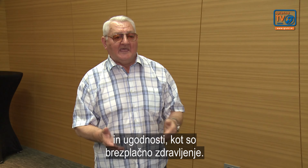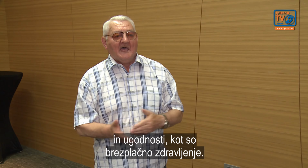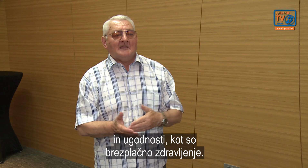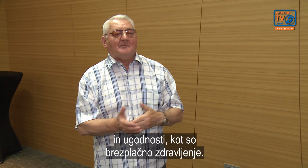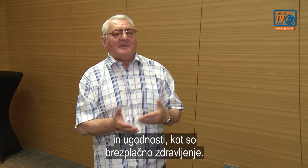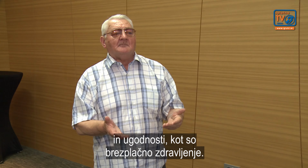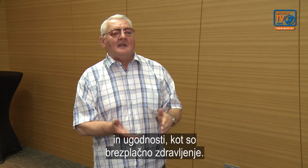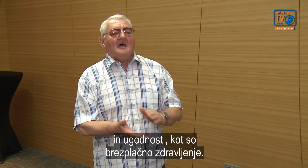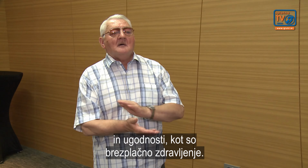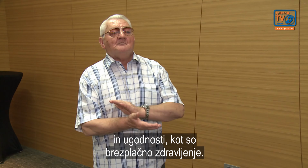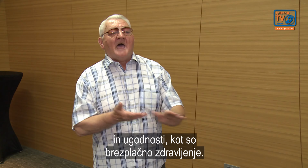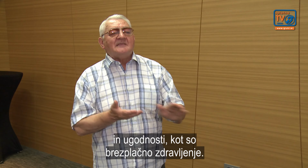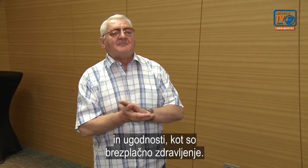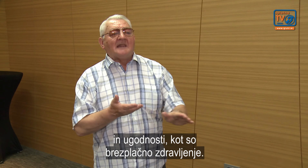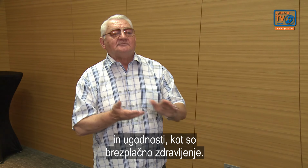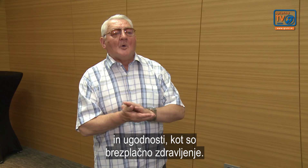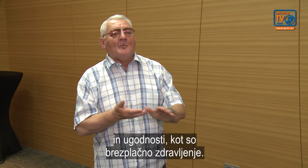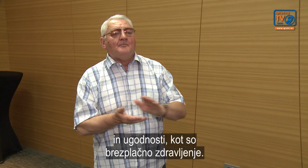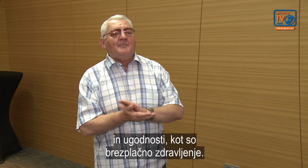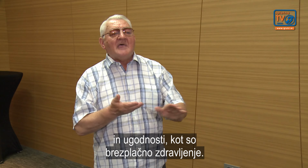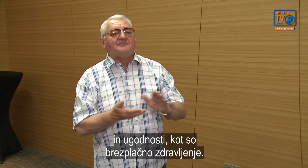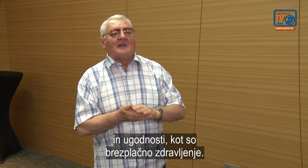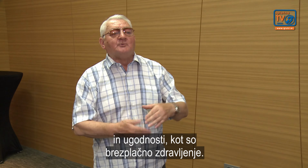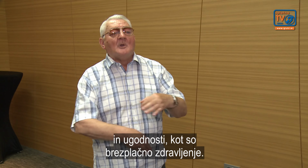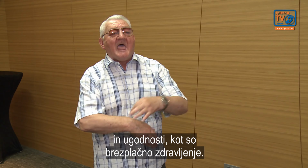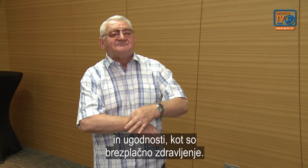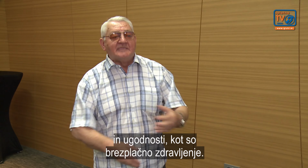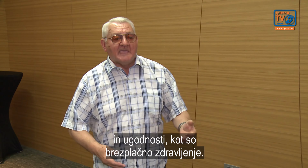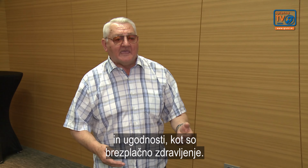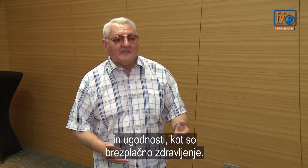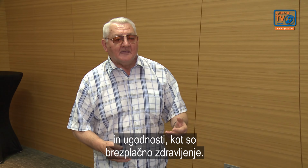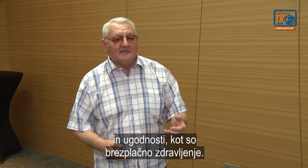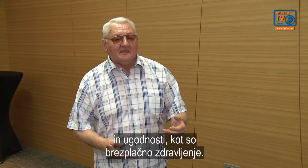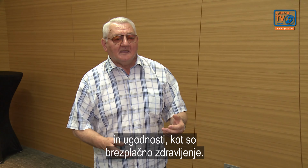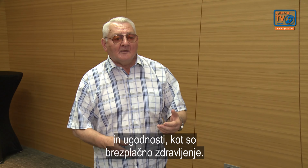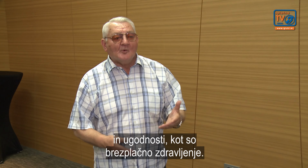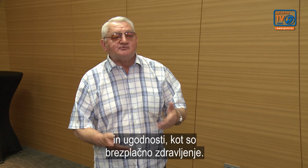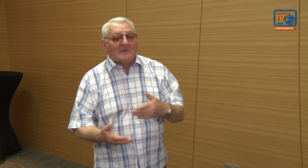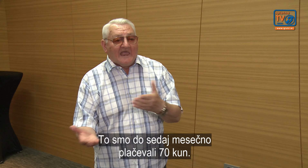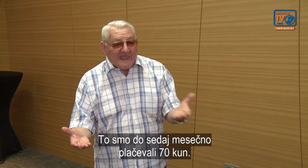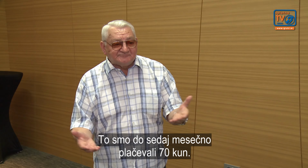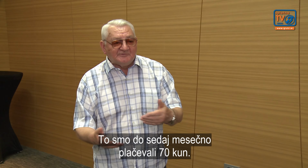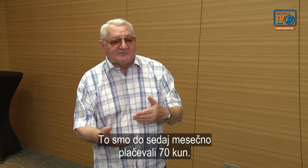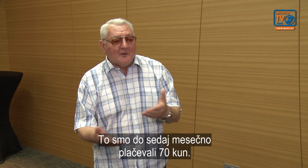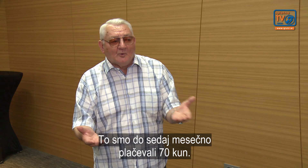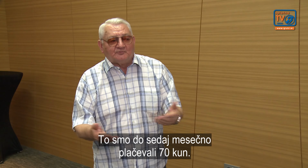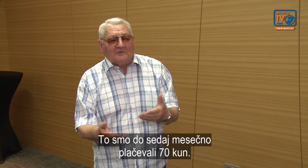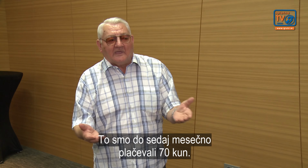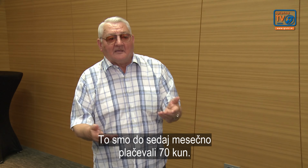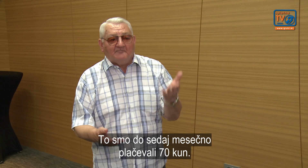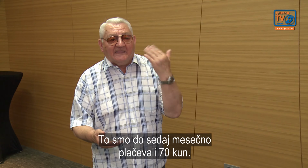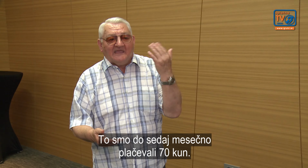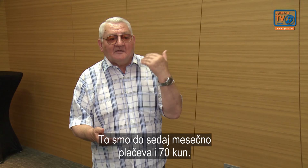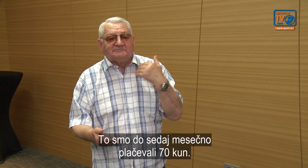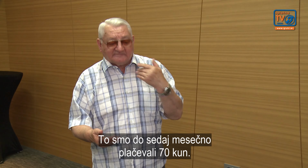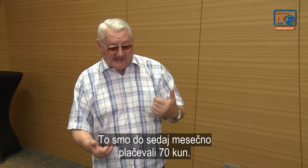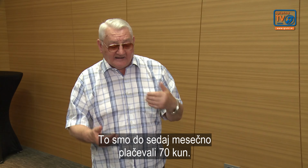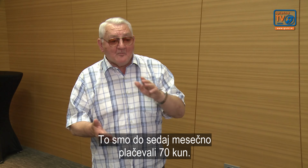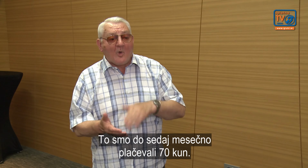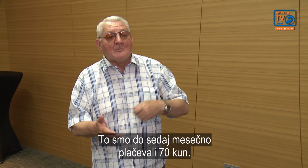povećice. Na primjer, besplatno lečenje. Usluga je električka usluga.